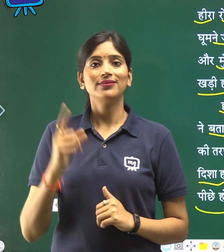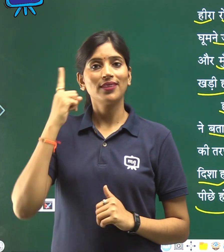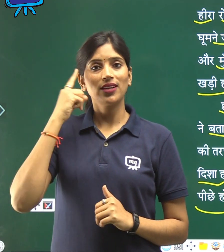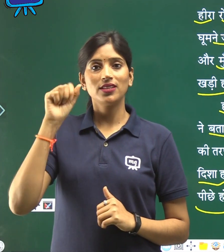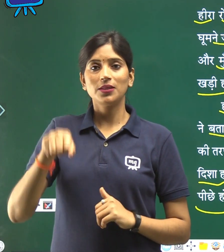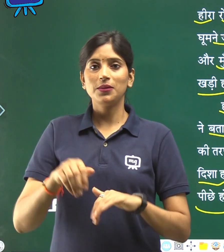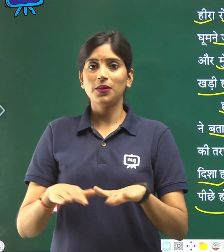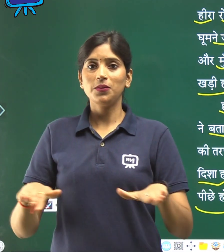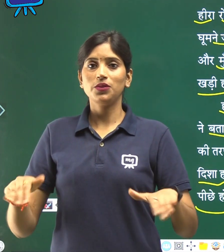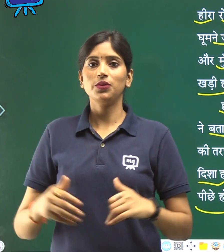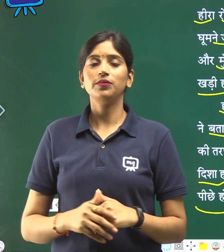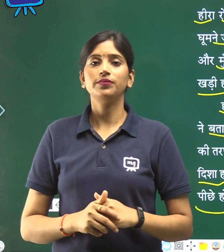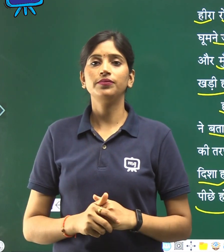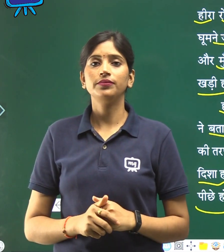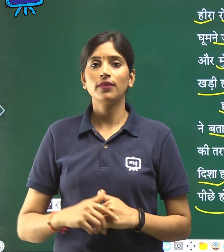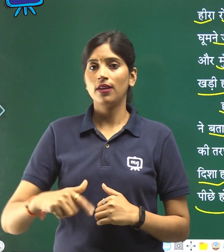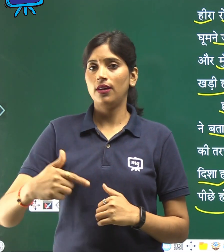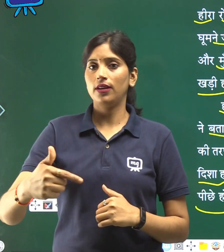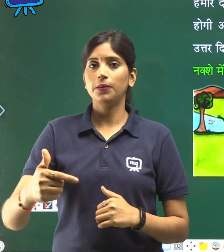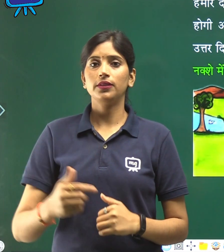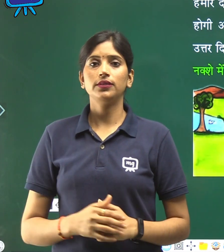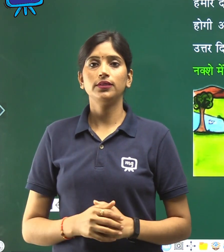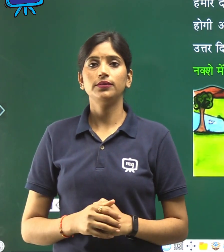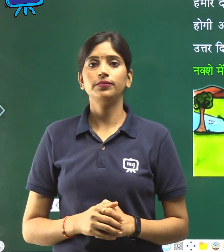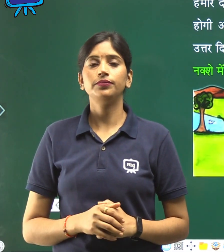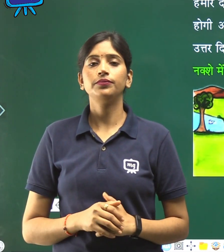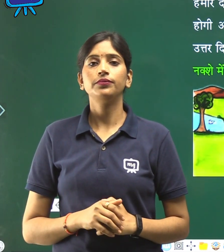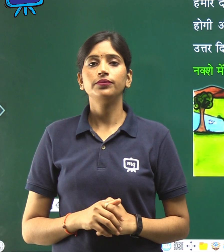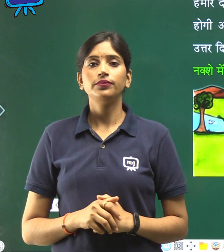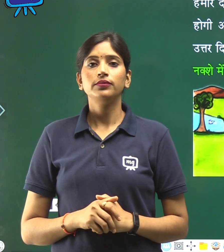समझ में आए बच्चों? आगे बढ़ते हैं।